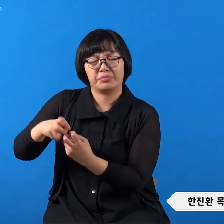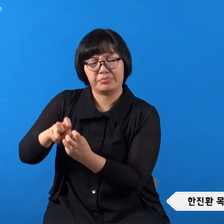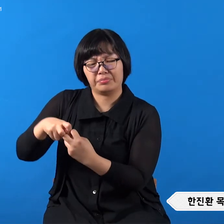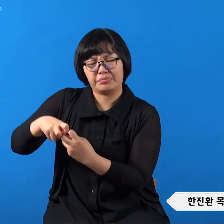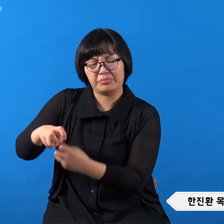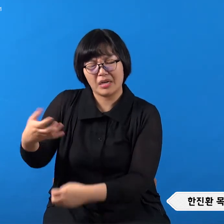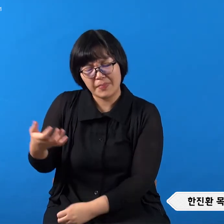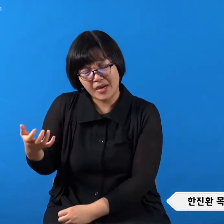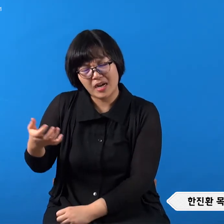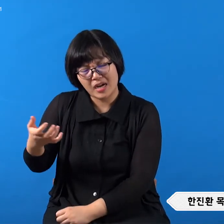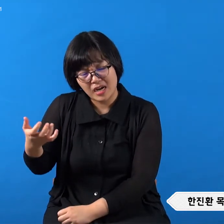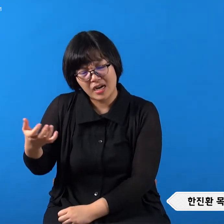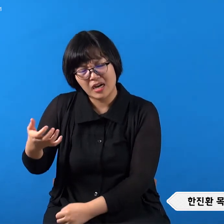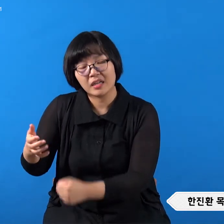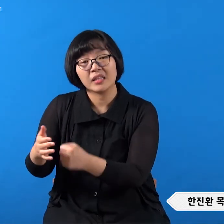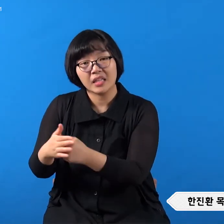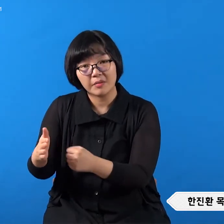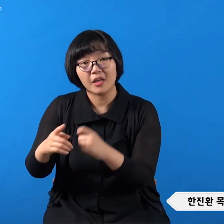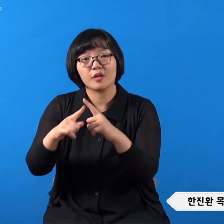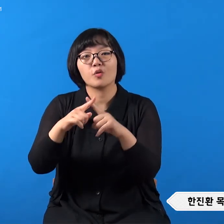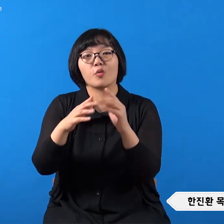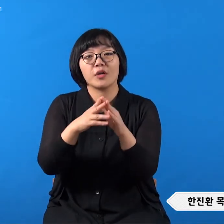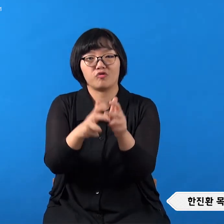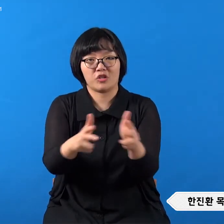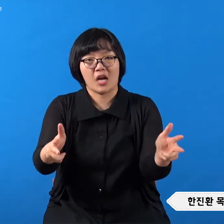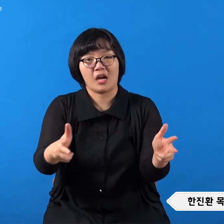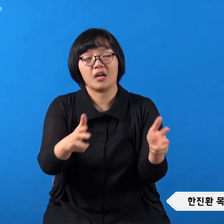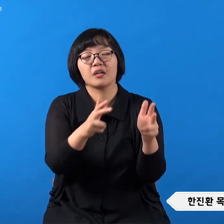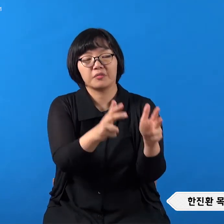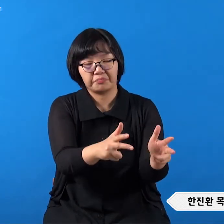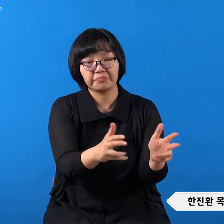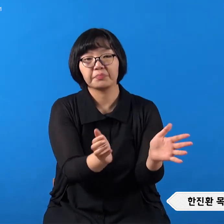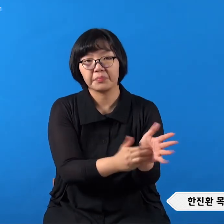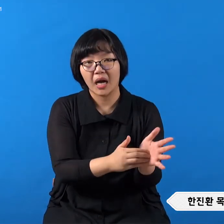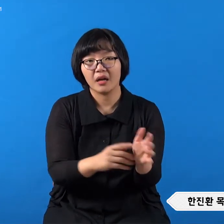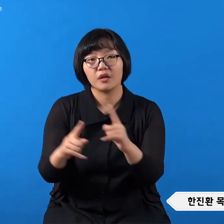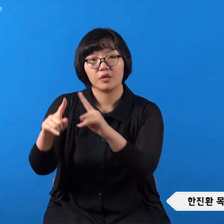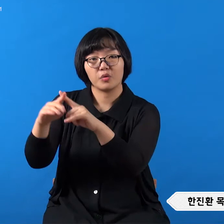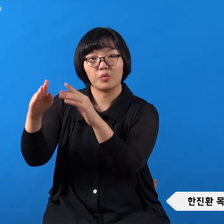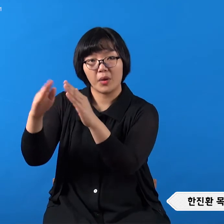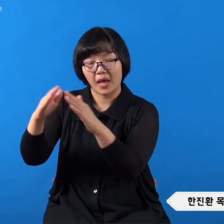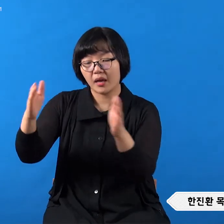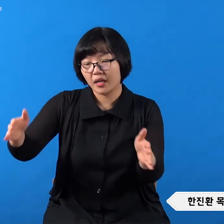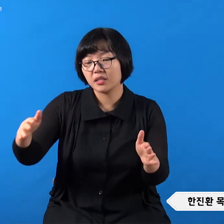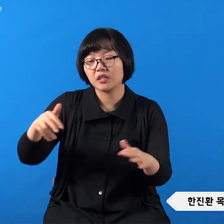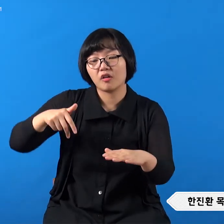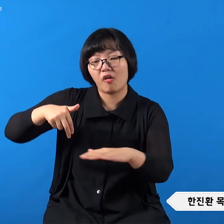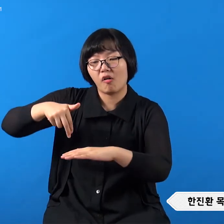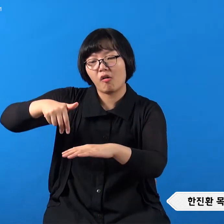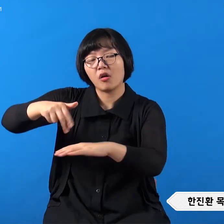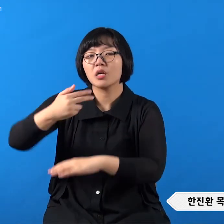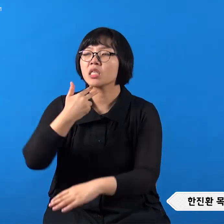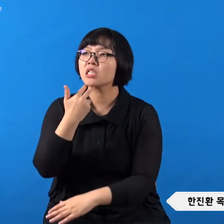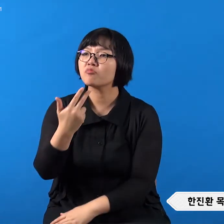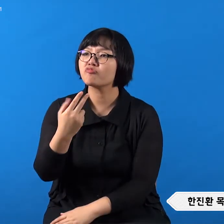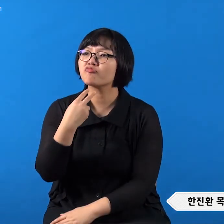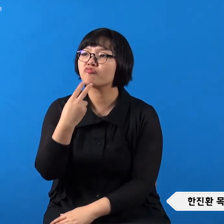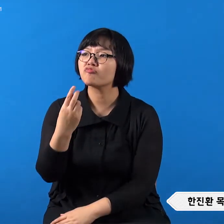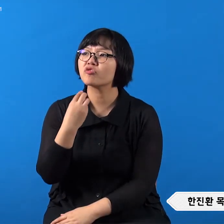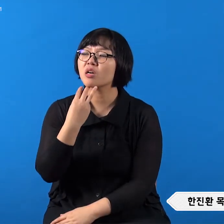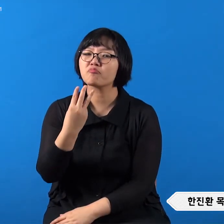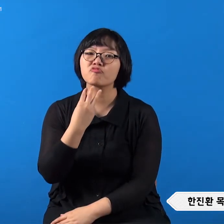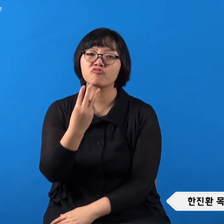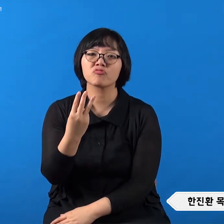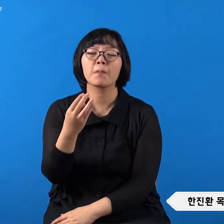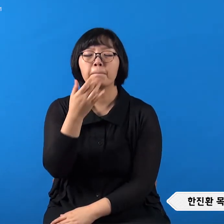그 주차장에서, 교회 주차장에서 예배당까지 한 2, 3분 걸어가는 거리를 자기는 그냥 40분이